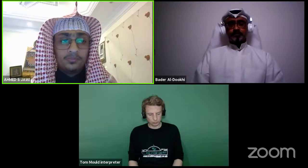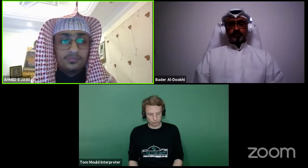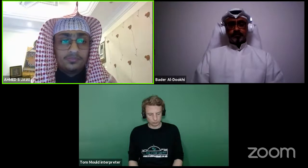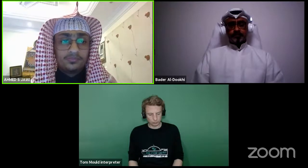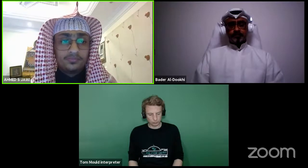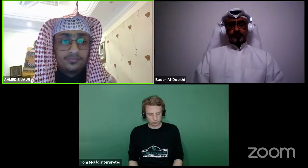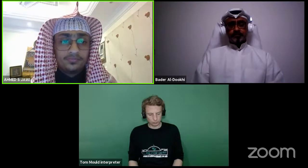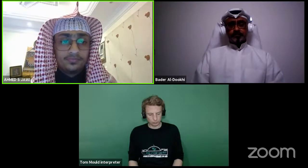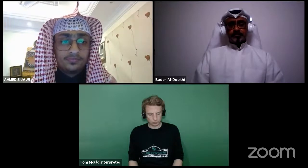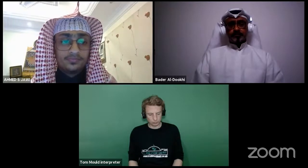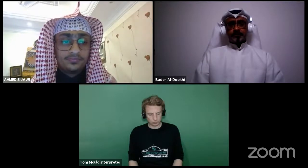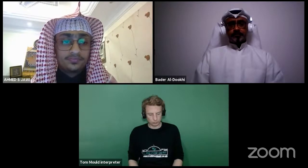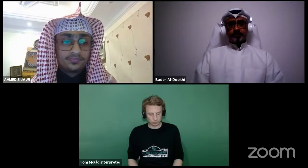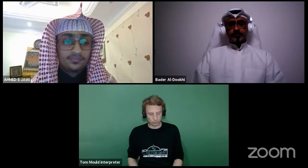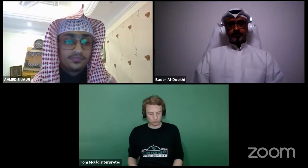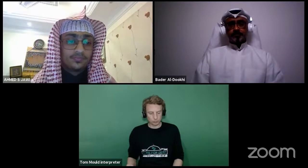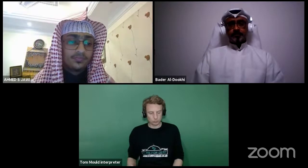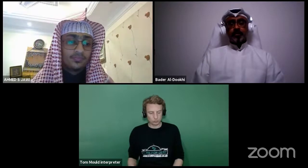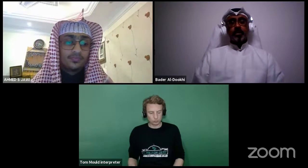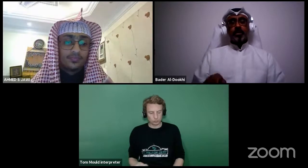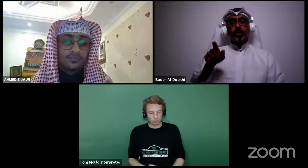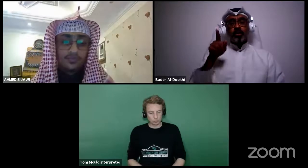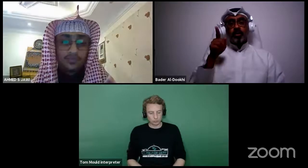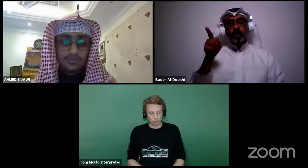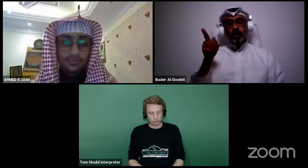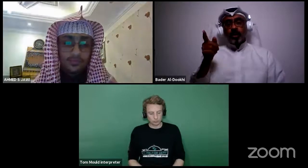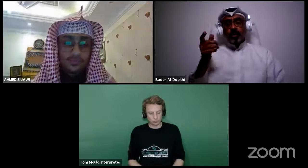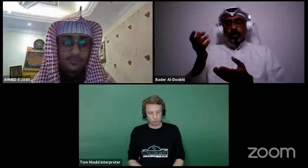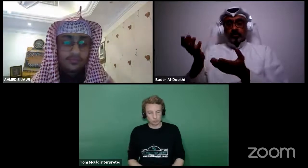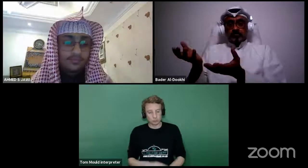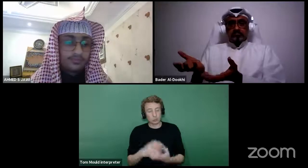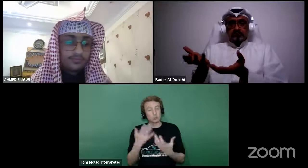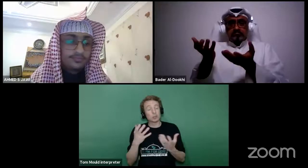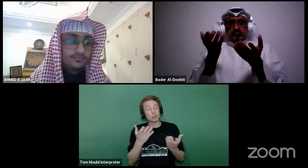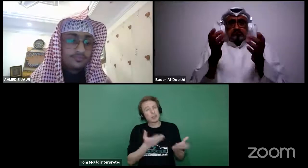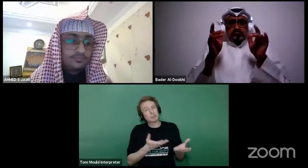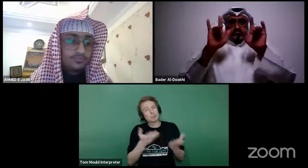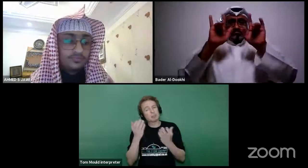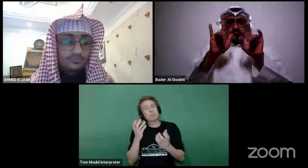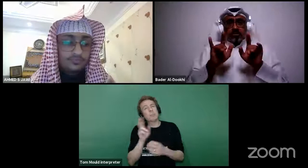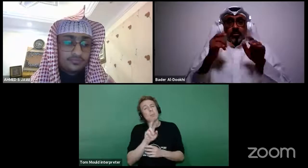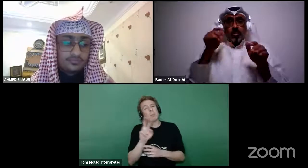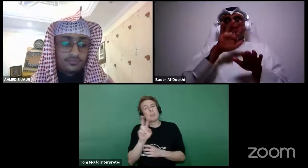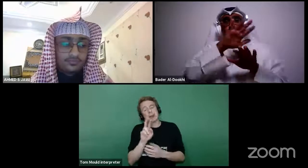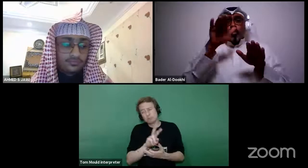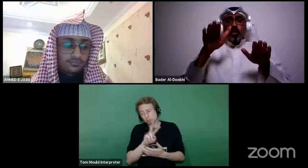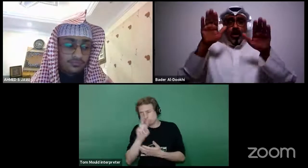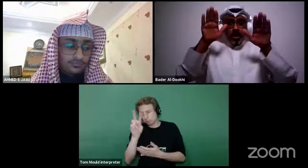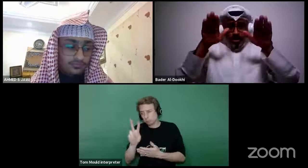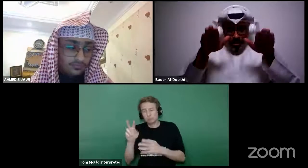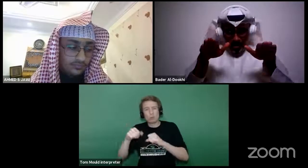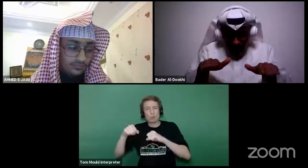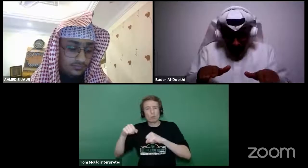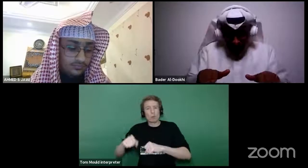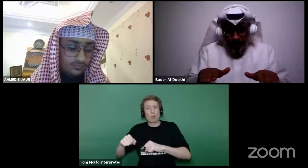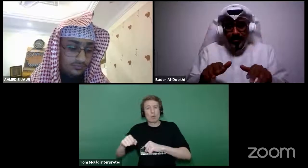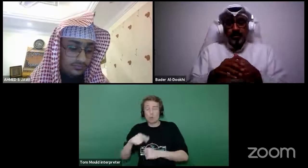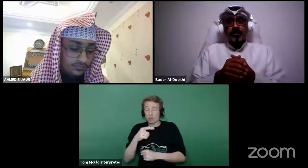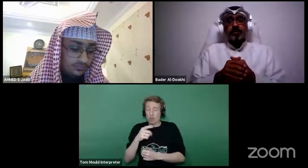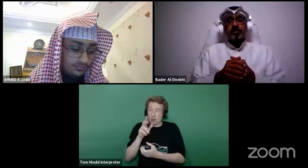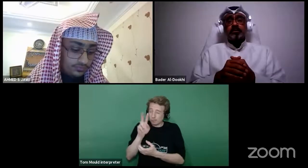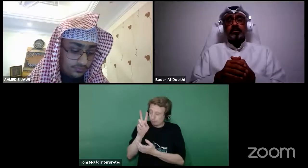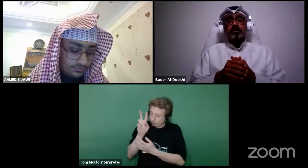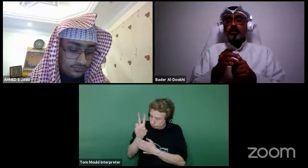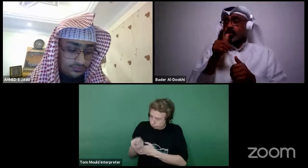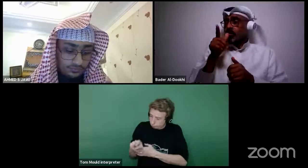الحكيم. And he raised his parents to the throne, and they fell down before him prostrate. And he